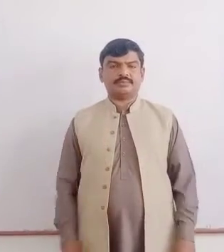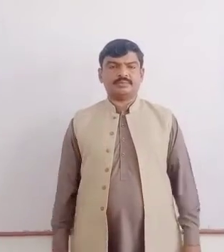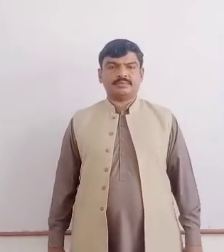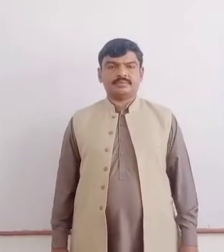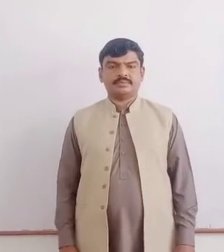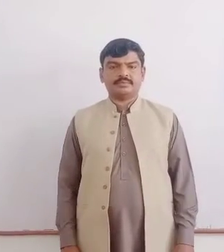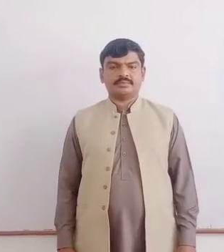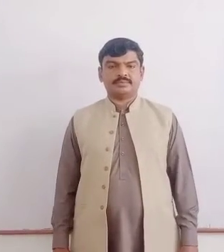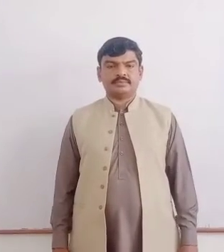मेहनत,